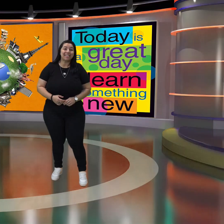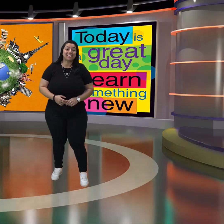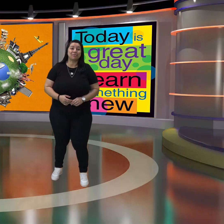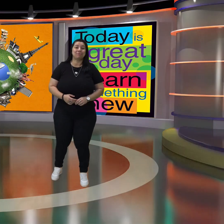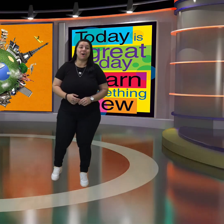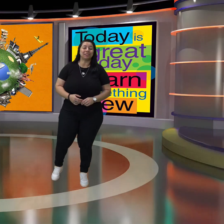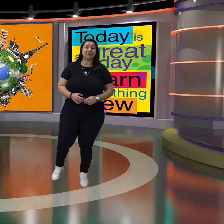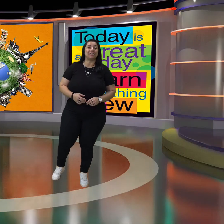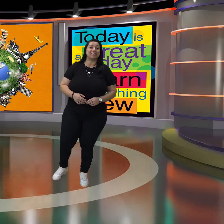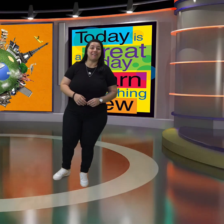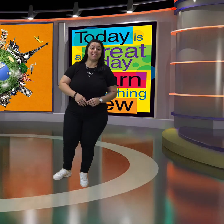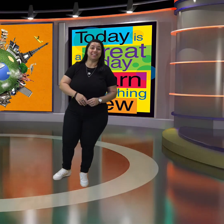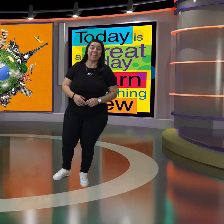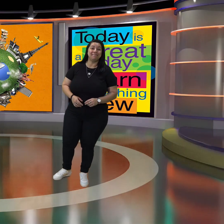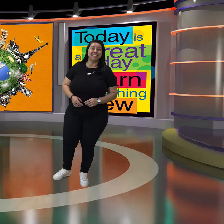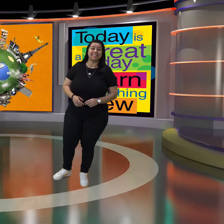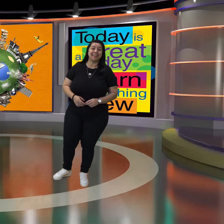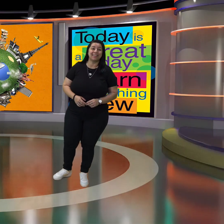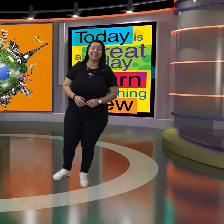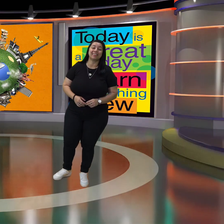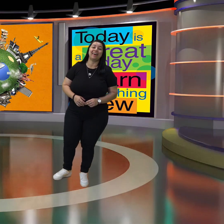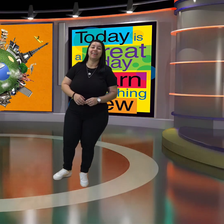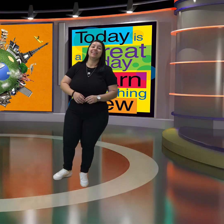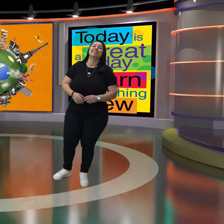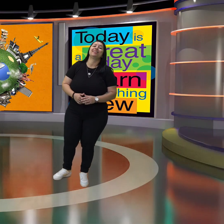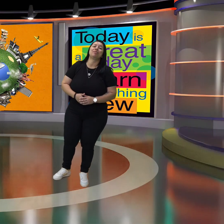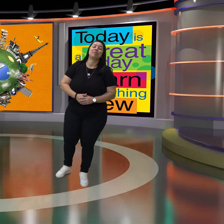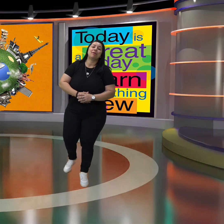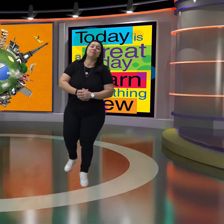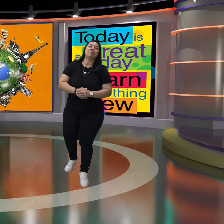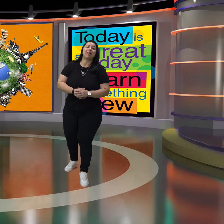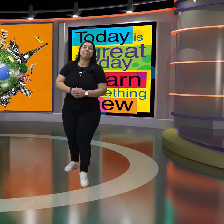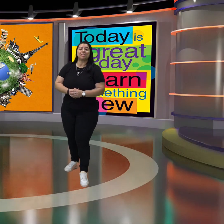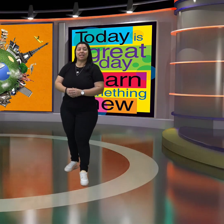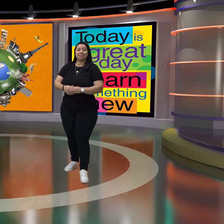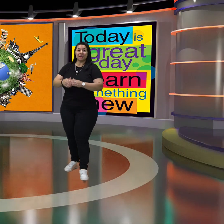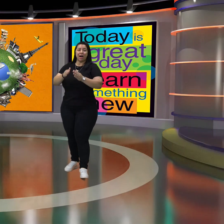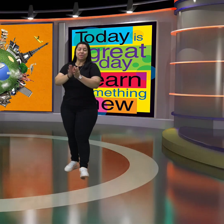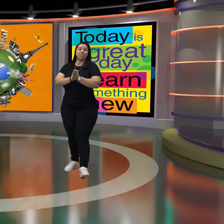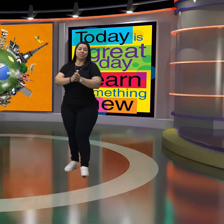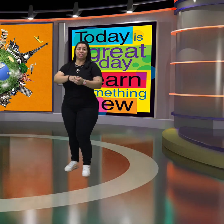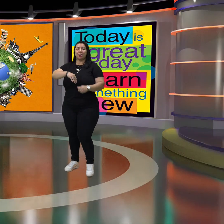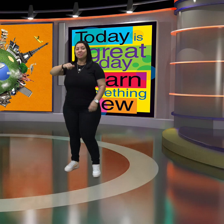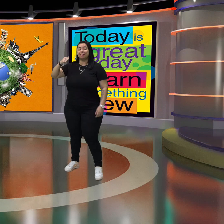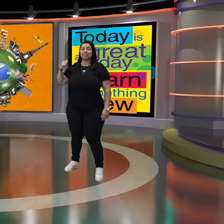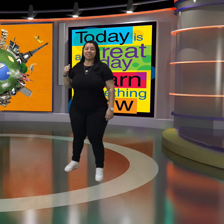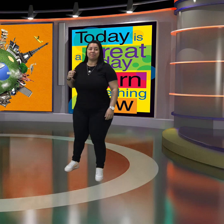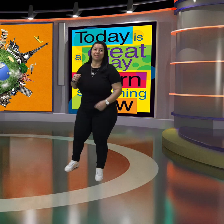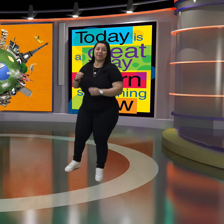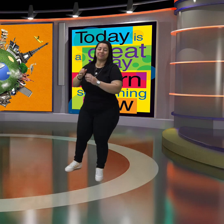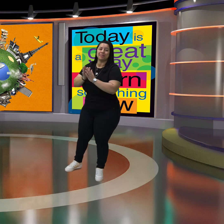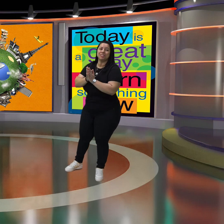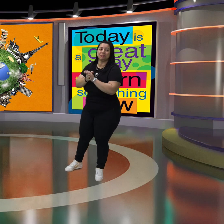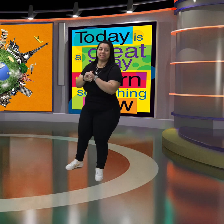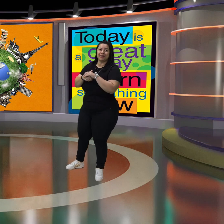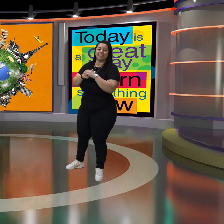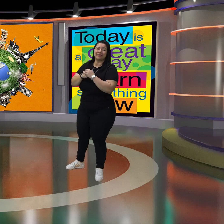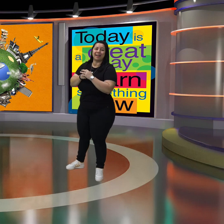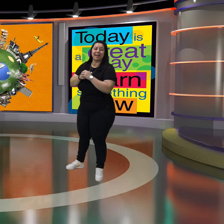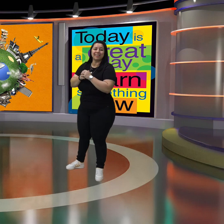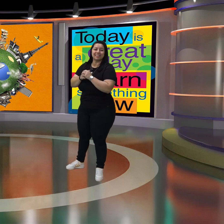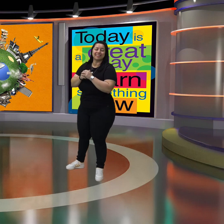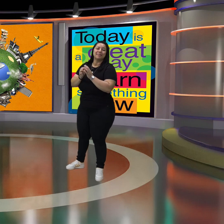Hi guys, estamos de volta com a nossa aula de revisão, né? Então, vamos lá para a nossa revisão rapidinho. Joga o slide aqui para nós, para a gente ver